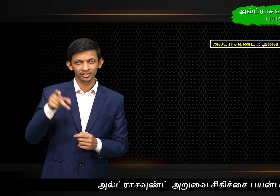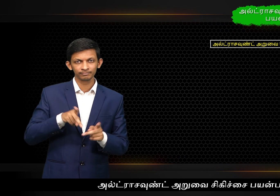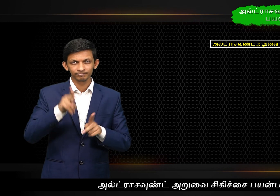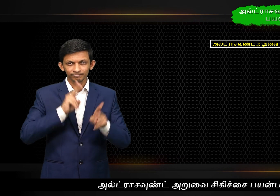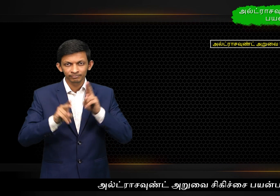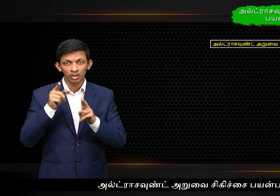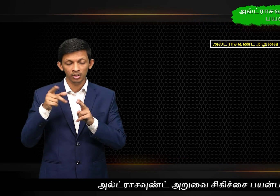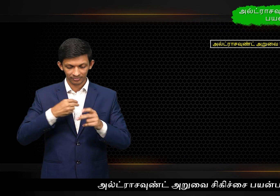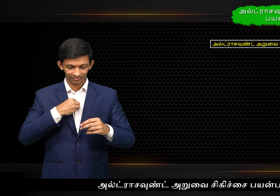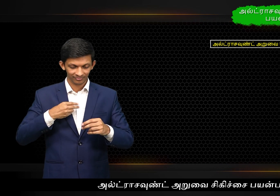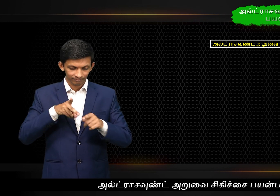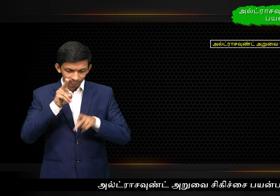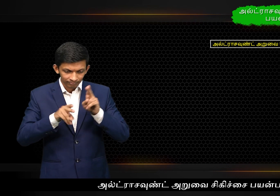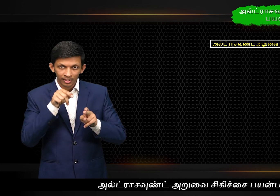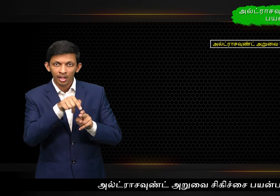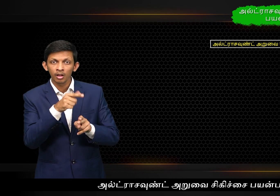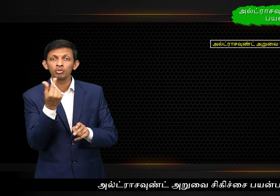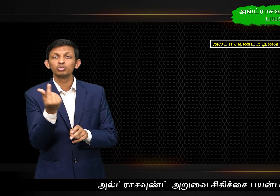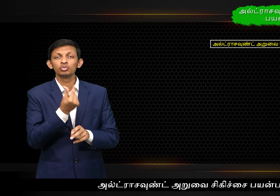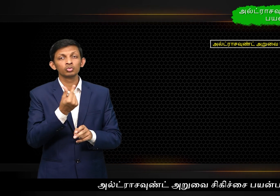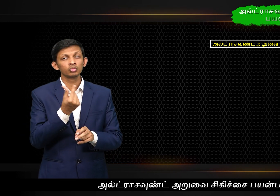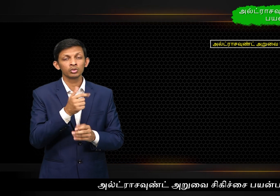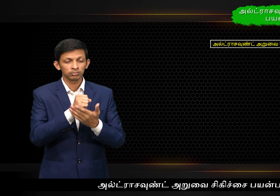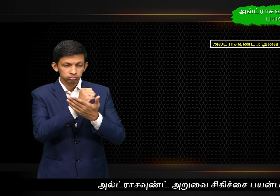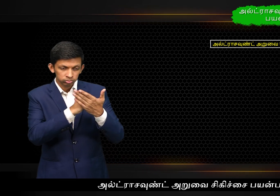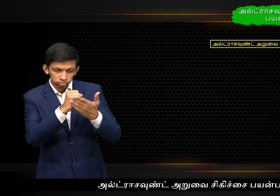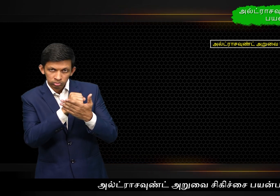அல்ட்ராசவுண்ட் அறுவை சிகிச்சை பயன்பாடு.